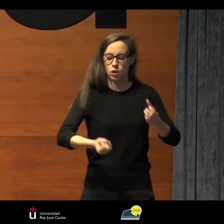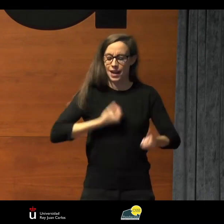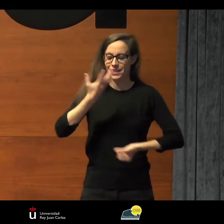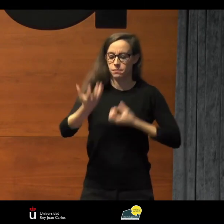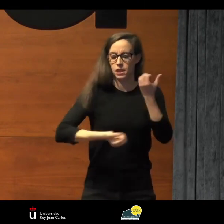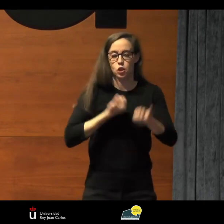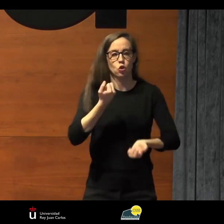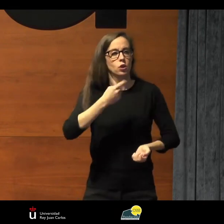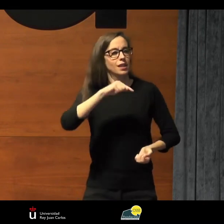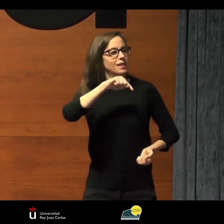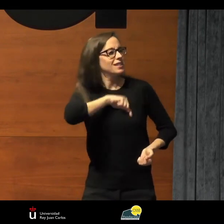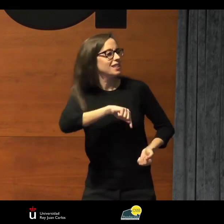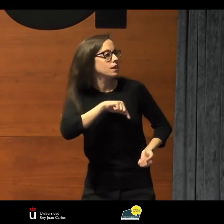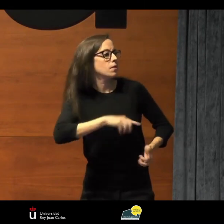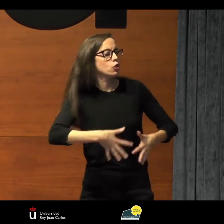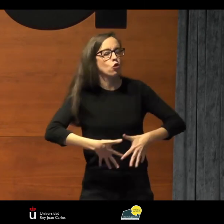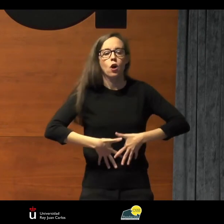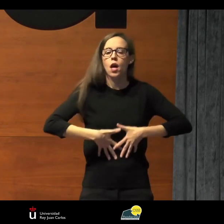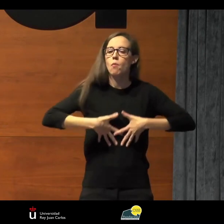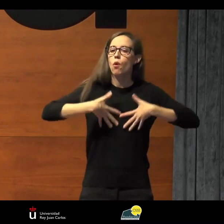sentimientos, emociones,